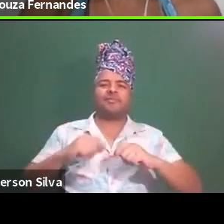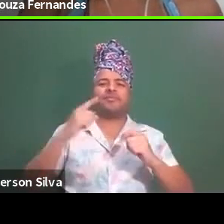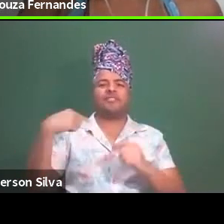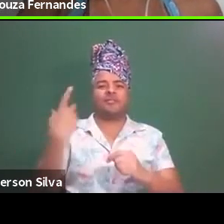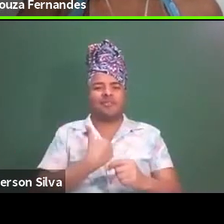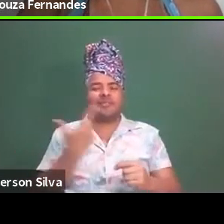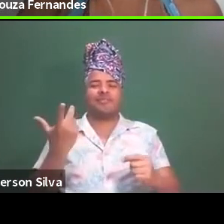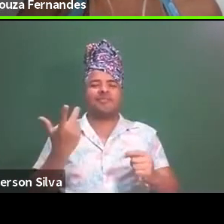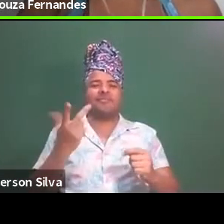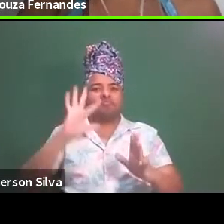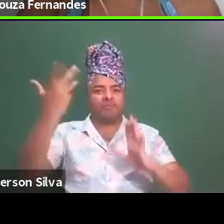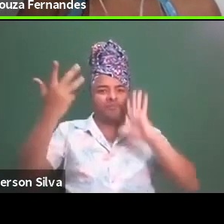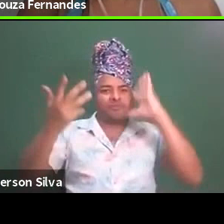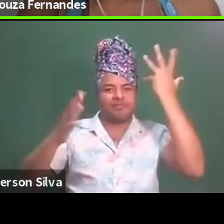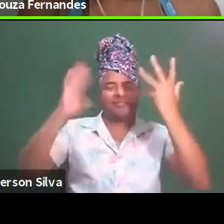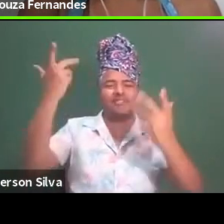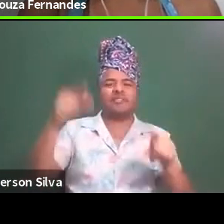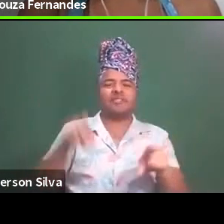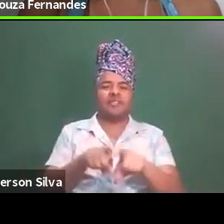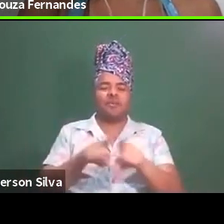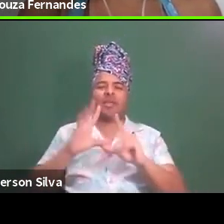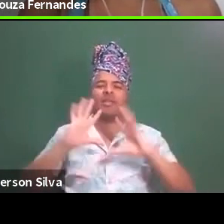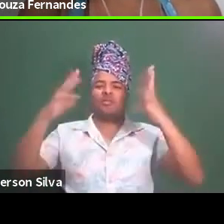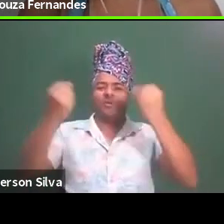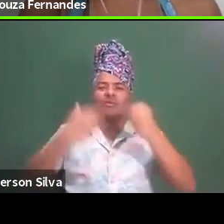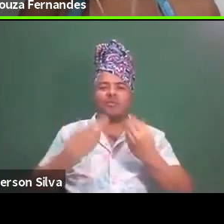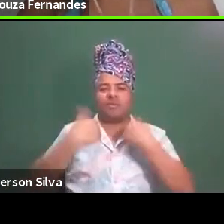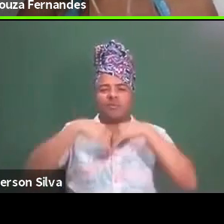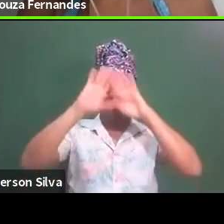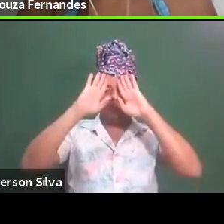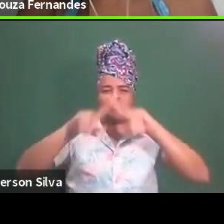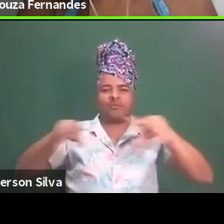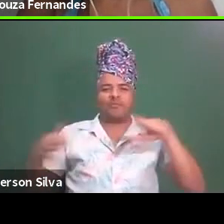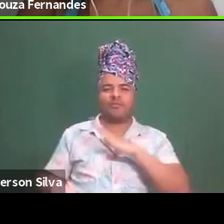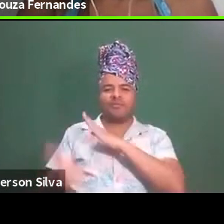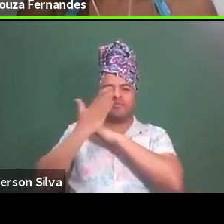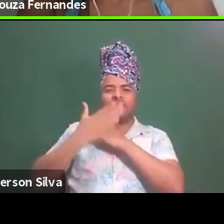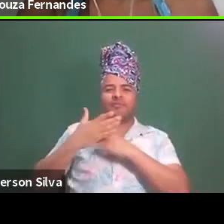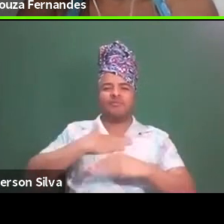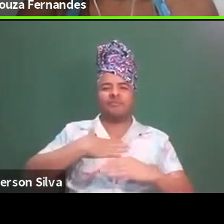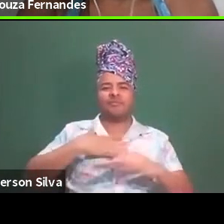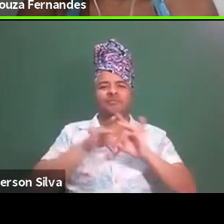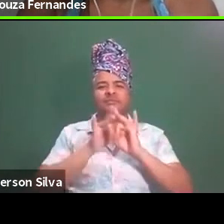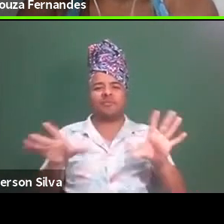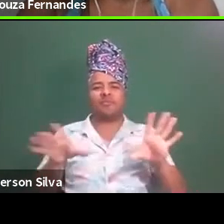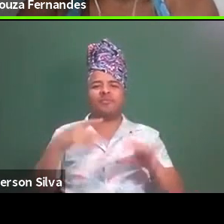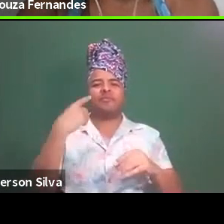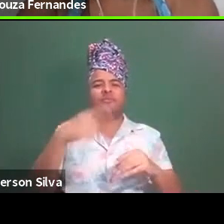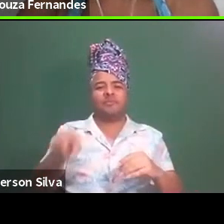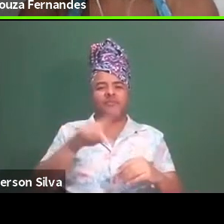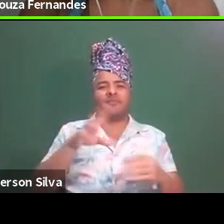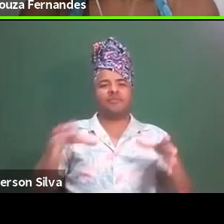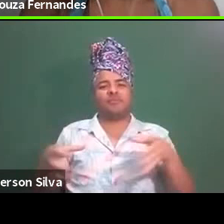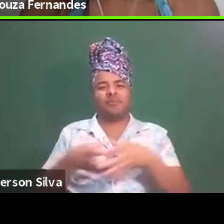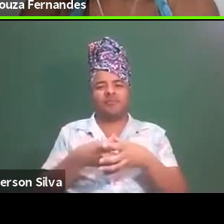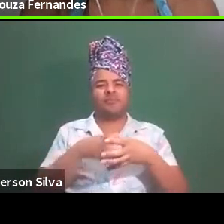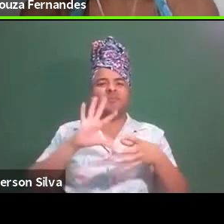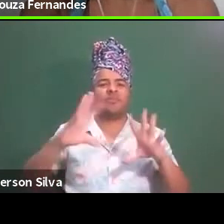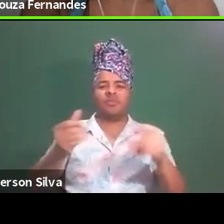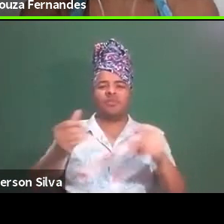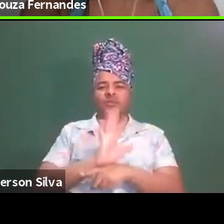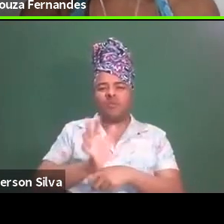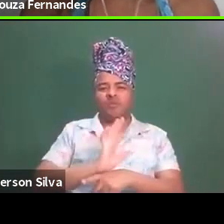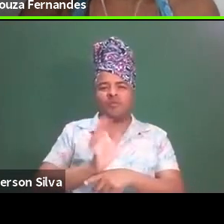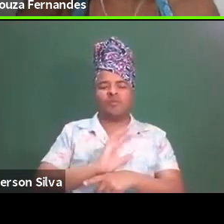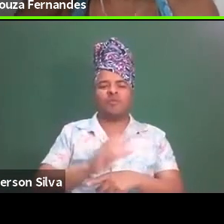acontecerem. E a todos os meus guias por terem me permitido participar desse trabalho e fazer parte dessa equipe, de todo o filme, não